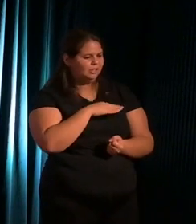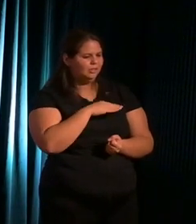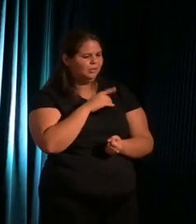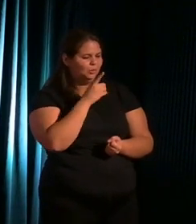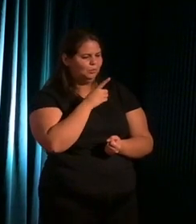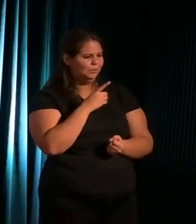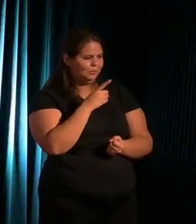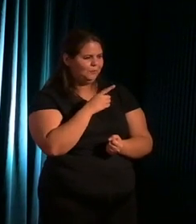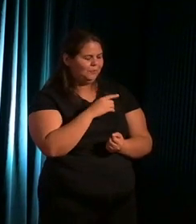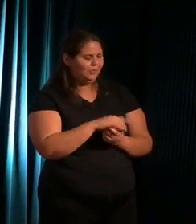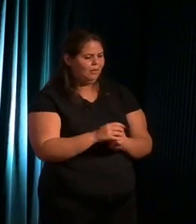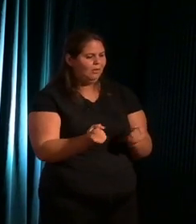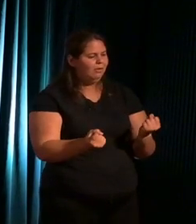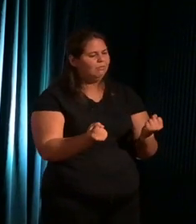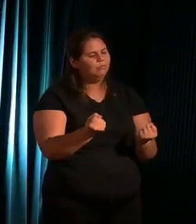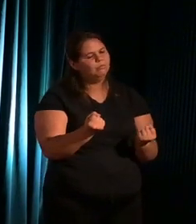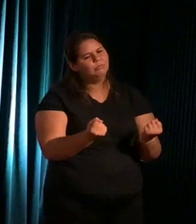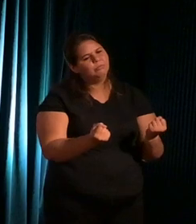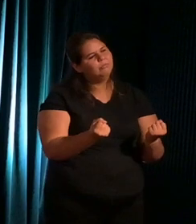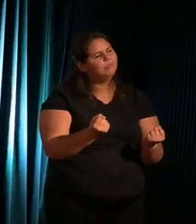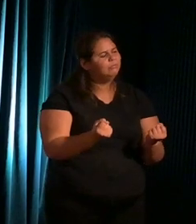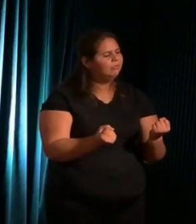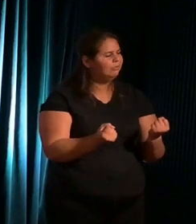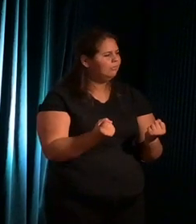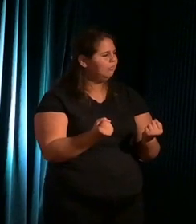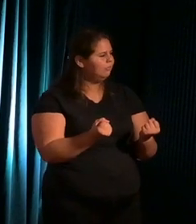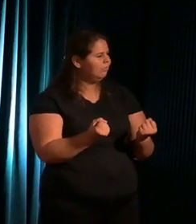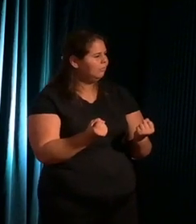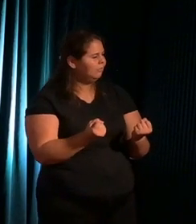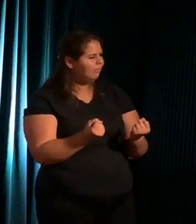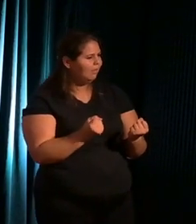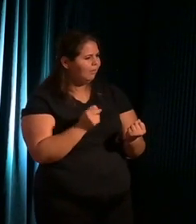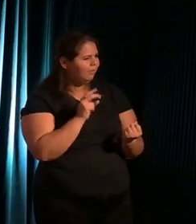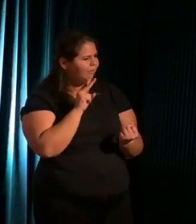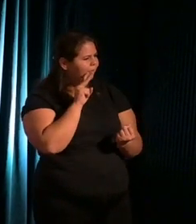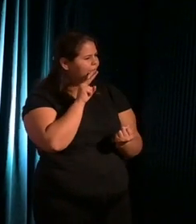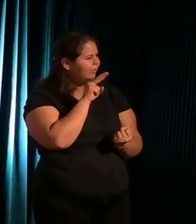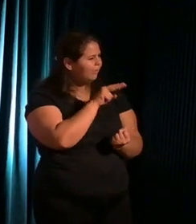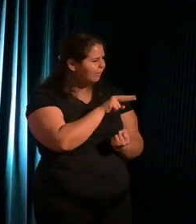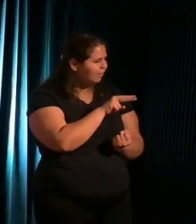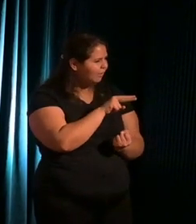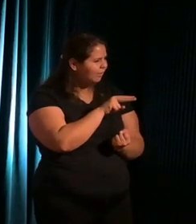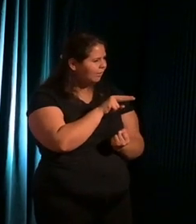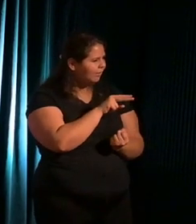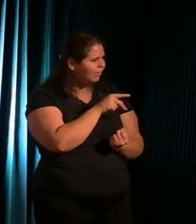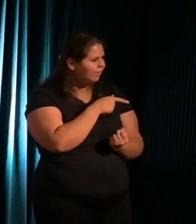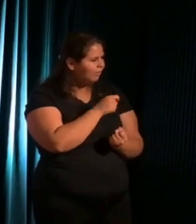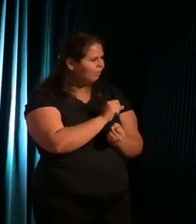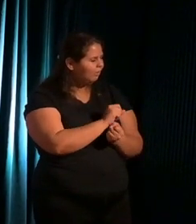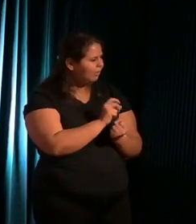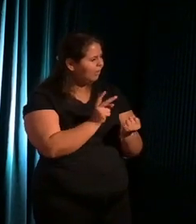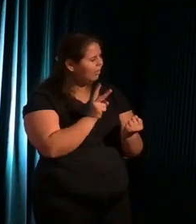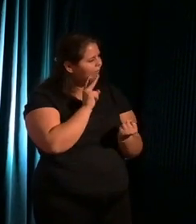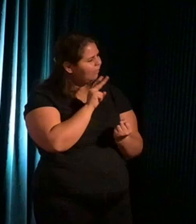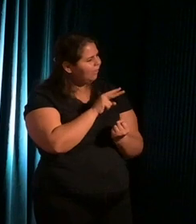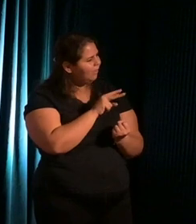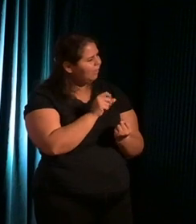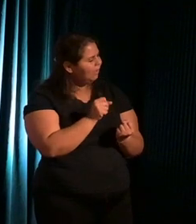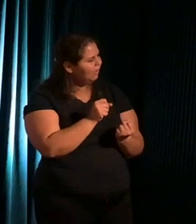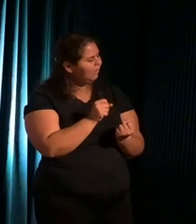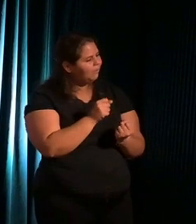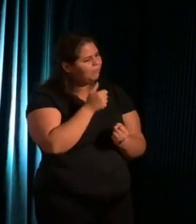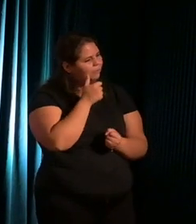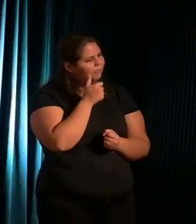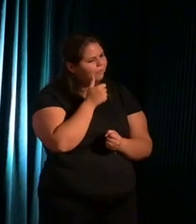domingo, e aí eu vejo uma pessoa, eu estou ali aguardando a minha vez. Estava lá